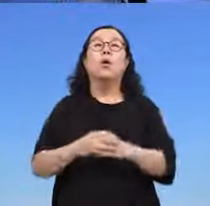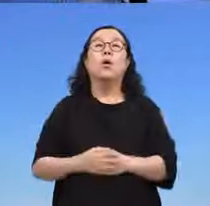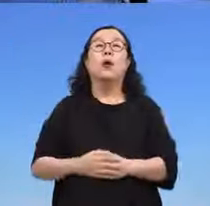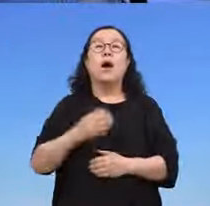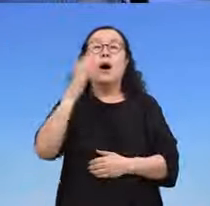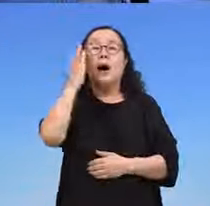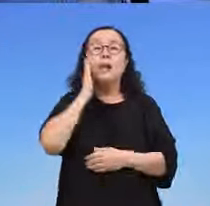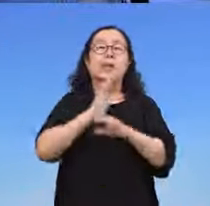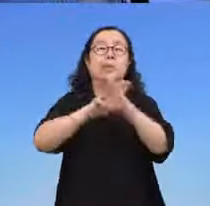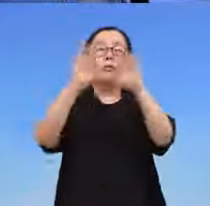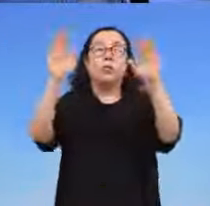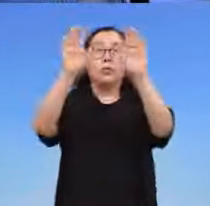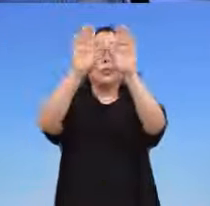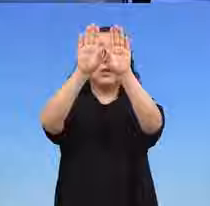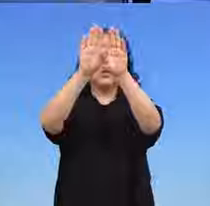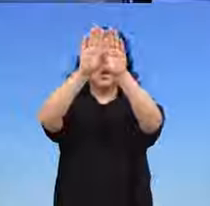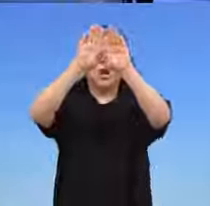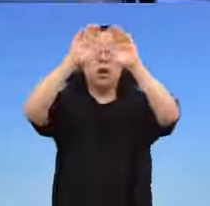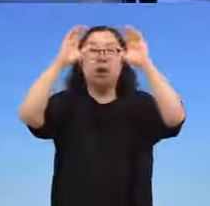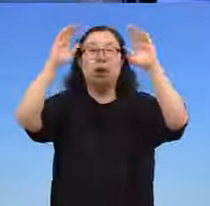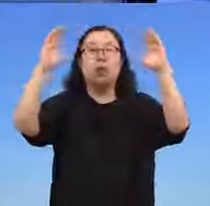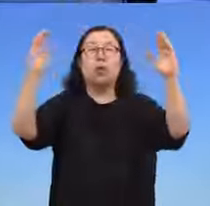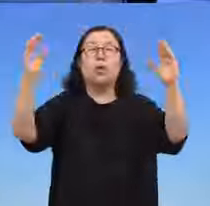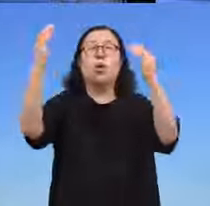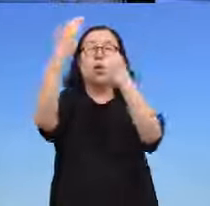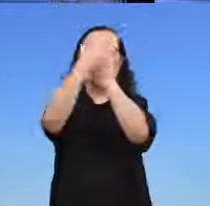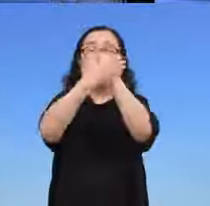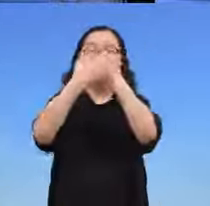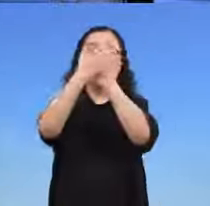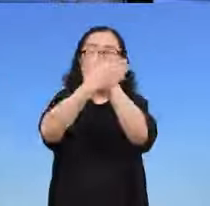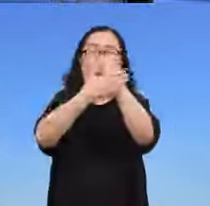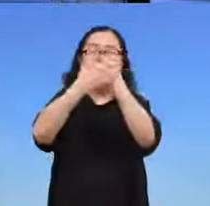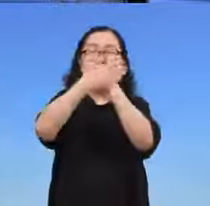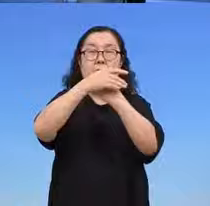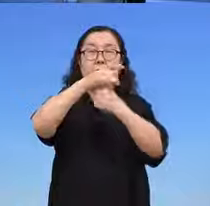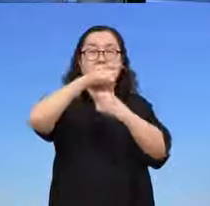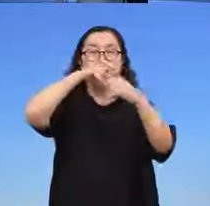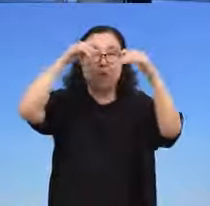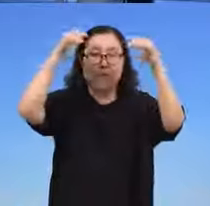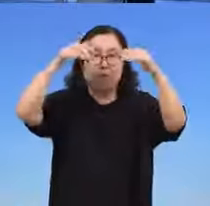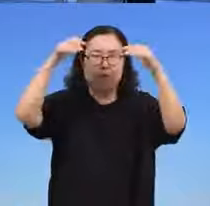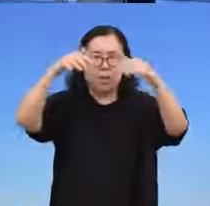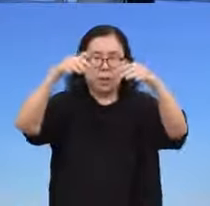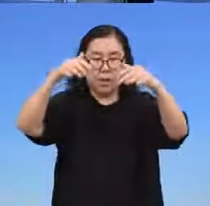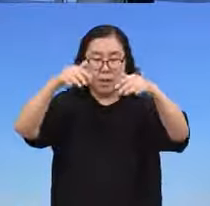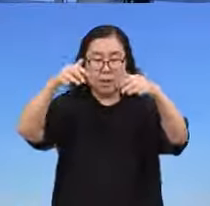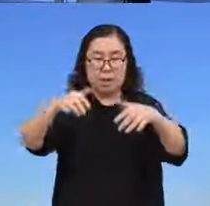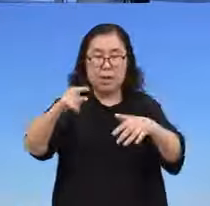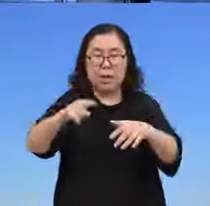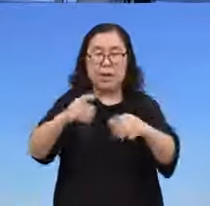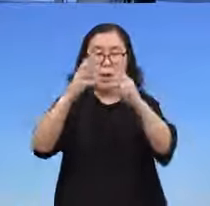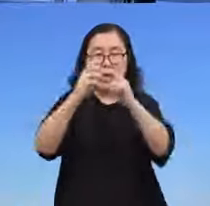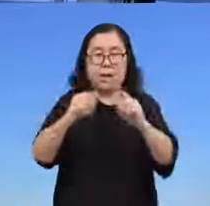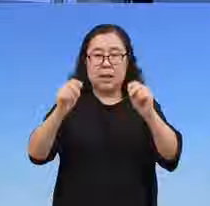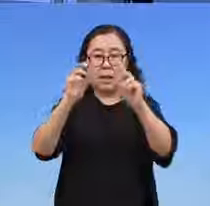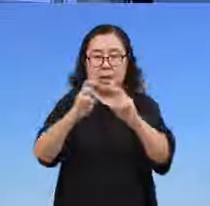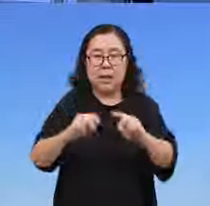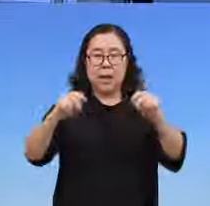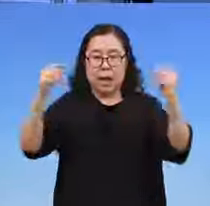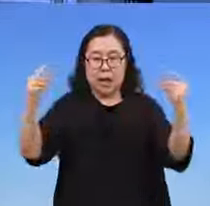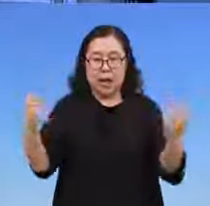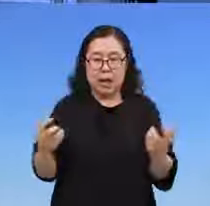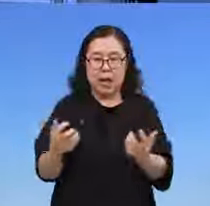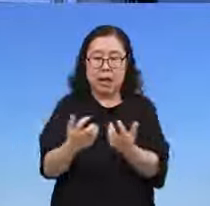선포합니다. 하늘 문이 열리고 은혜의 빗줄기 이 땅 가득